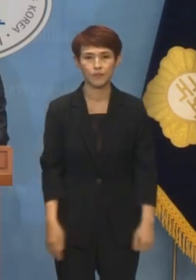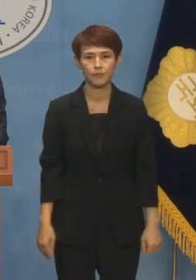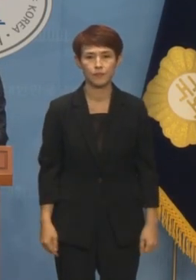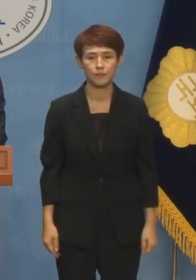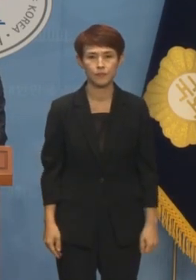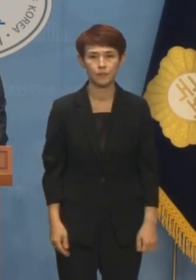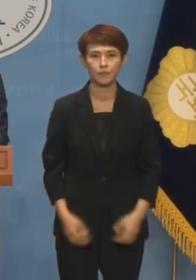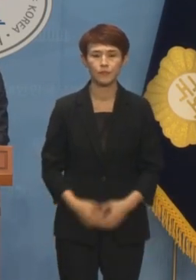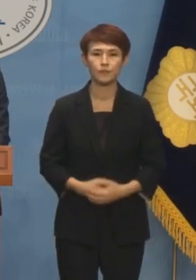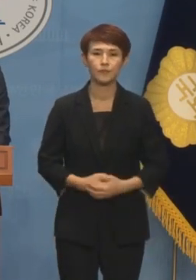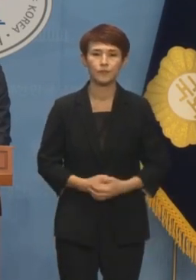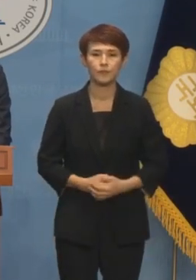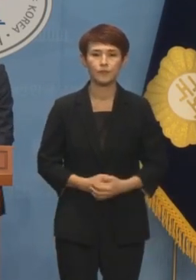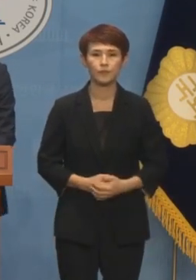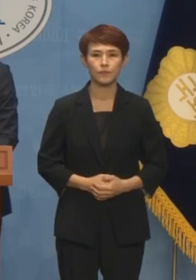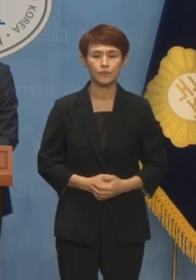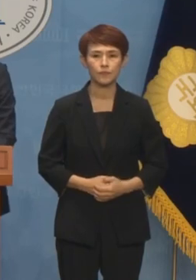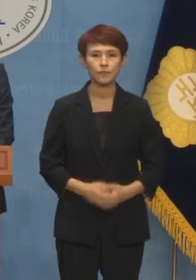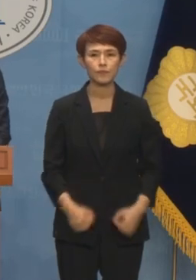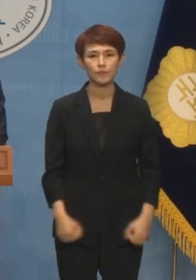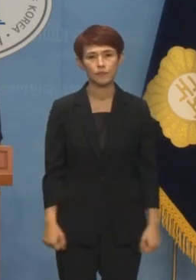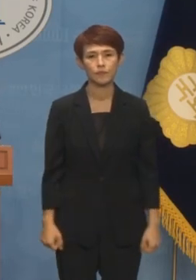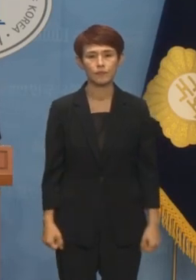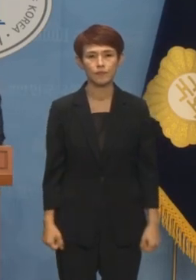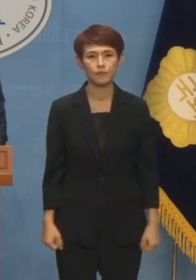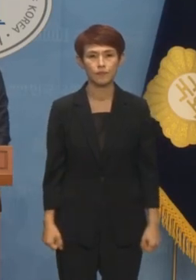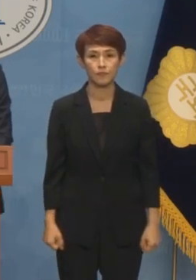최성주 의원님이 함께하셨습니다.